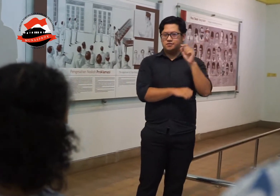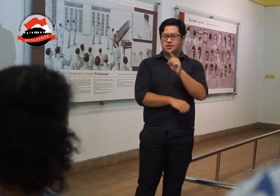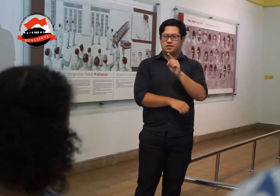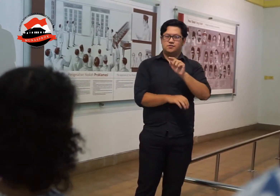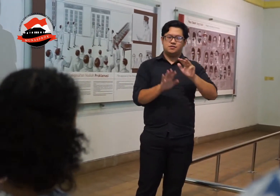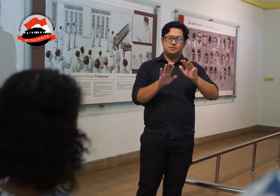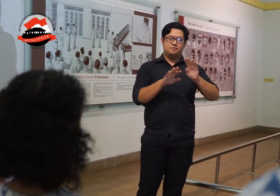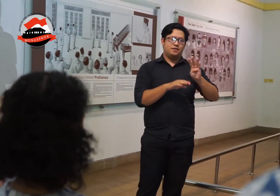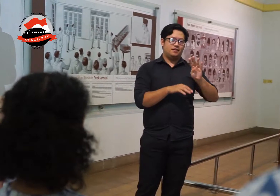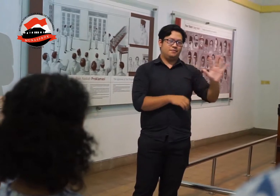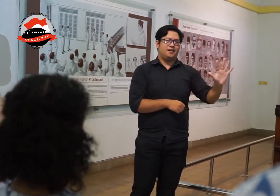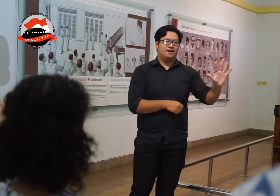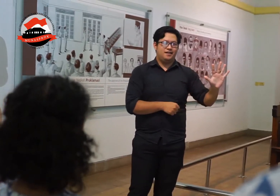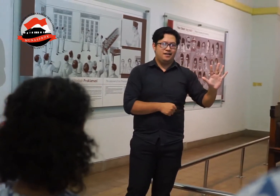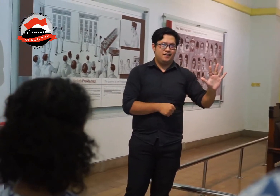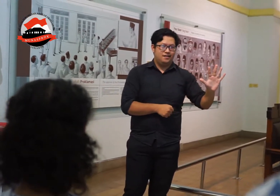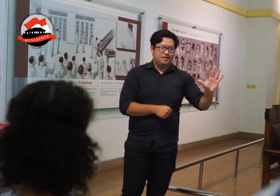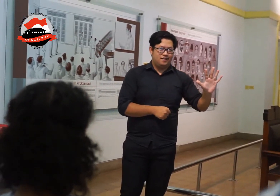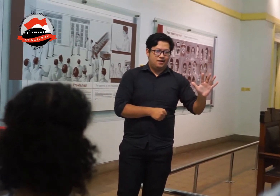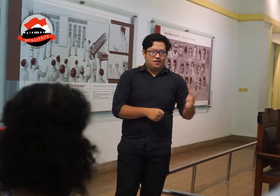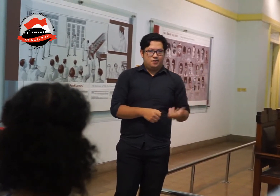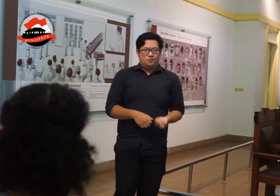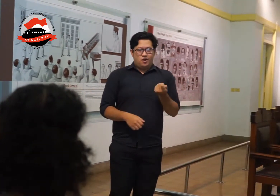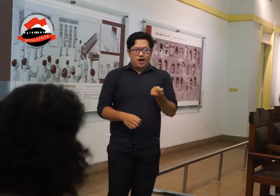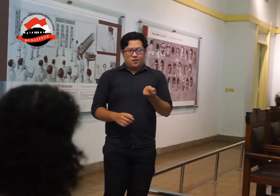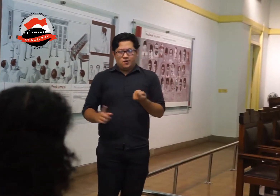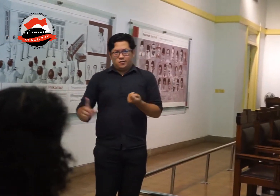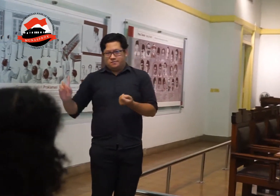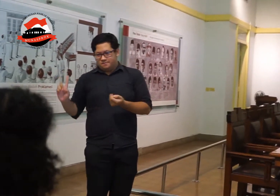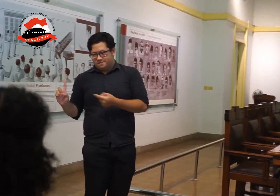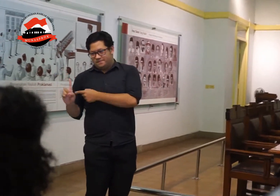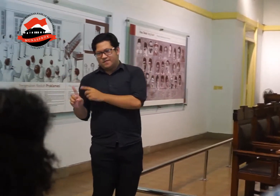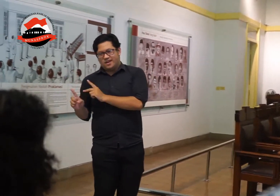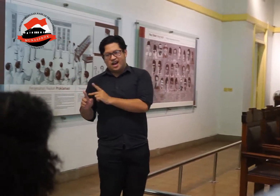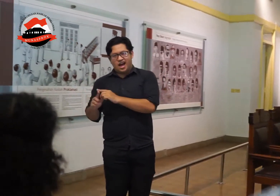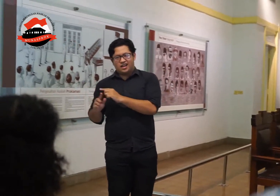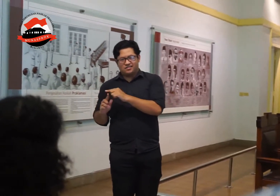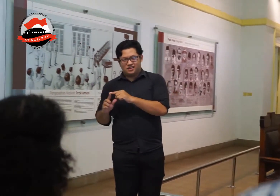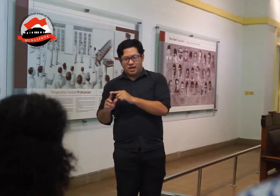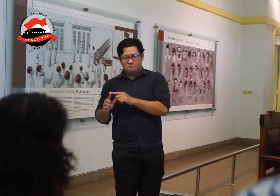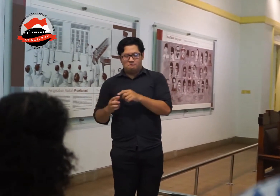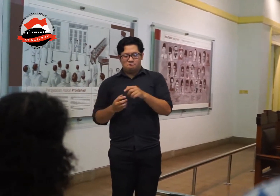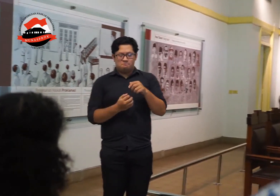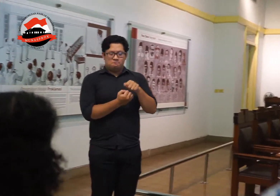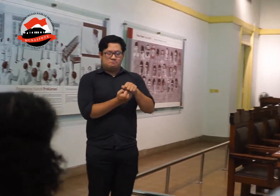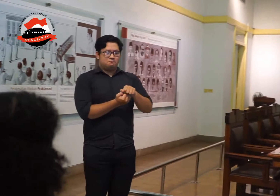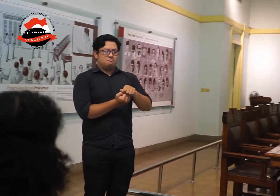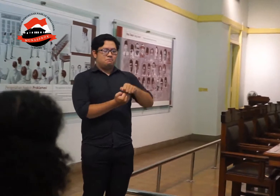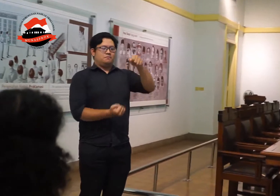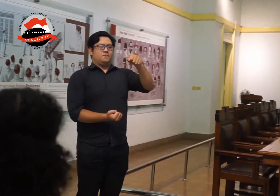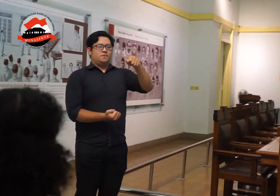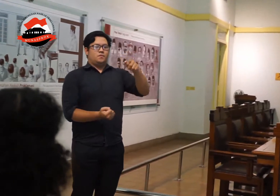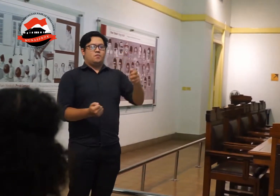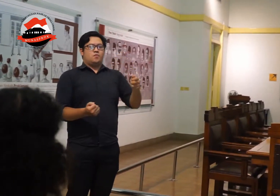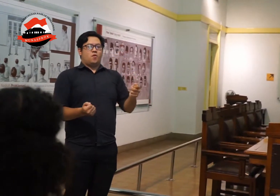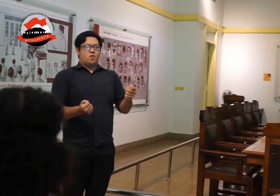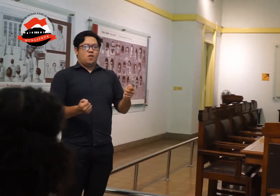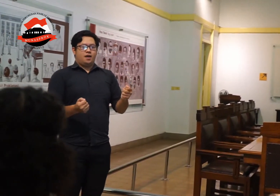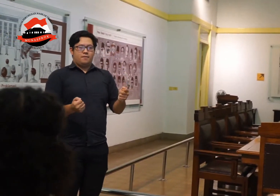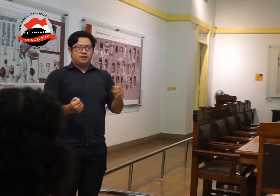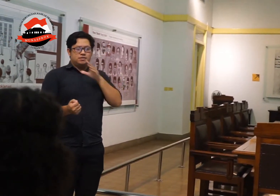17 Agustus 1945, Bung Karno bersama Bung Hatta memproklamasikan kemerdekaan